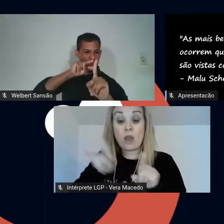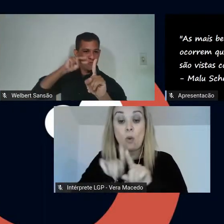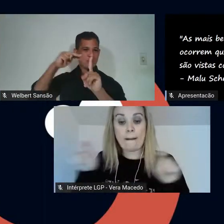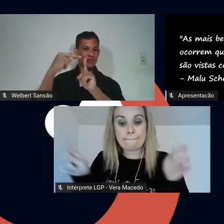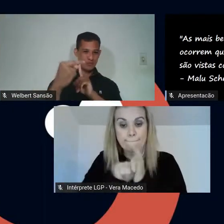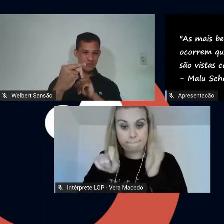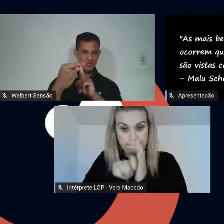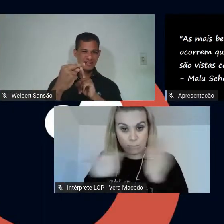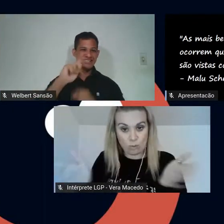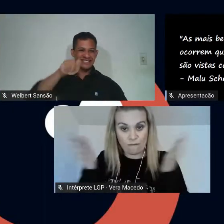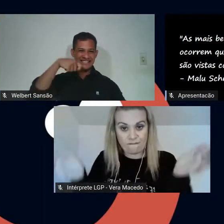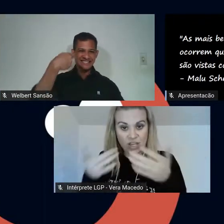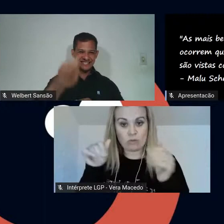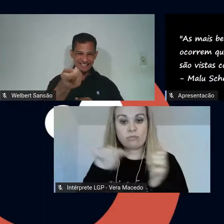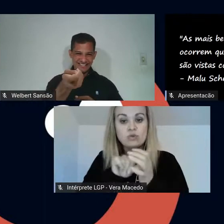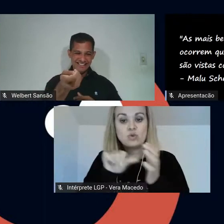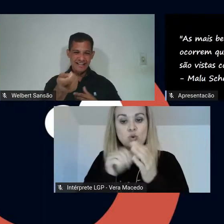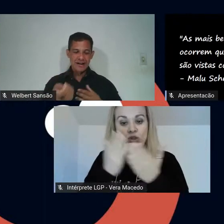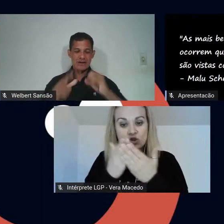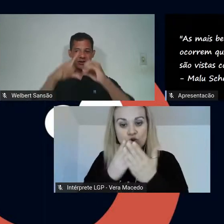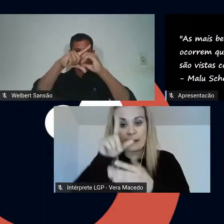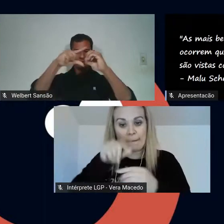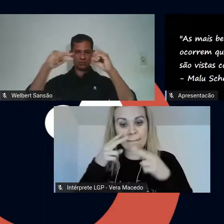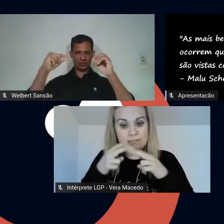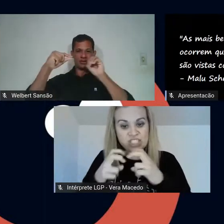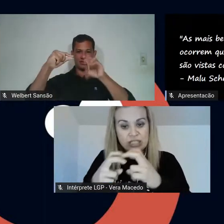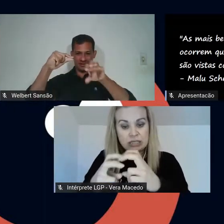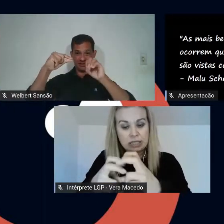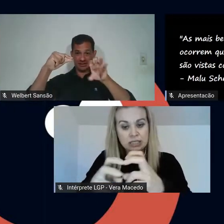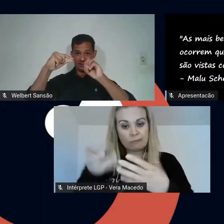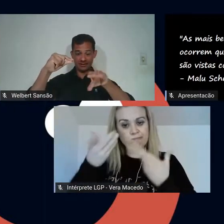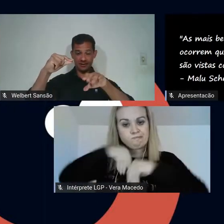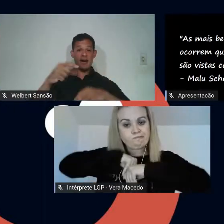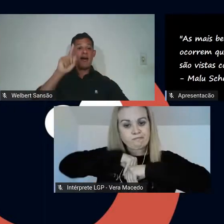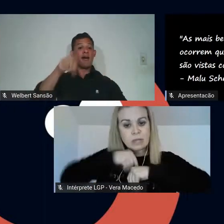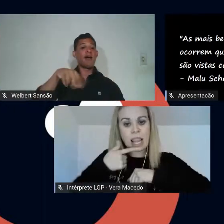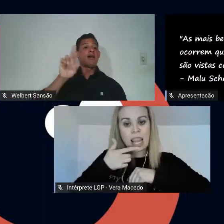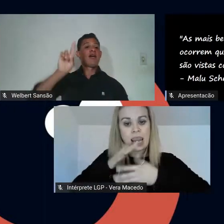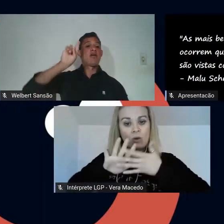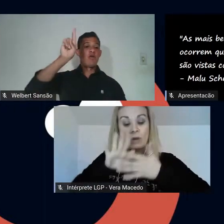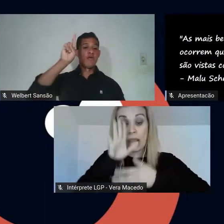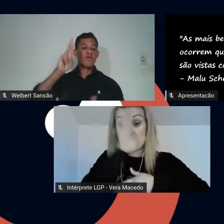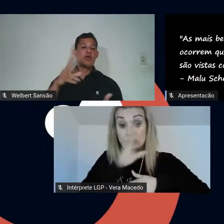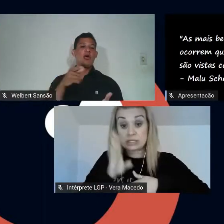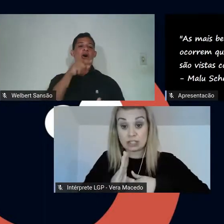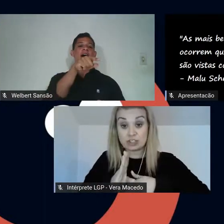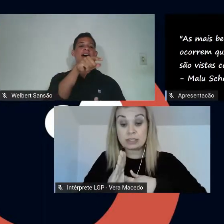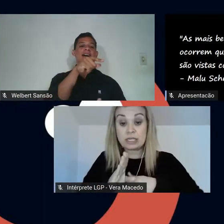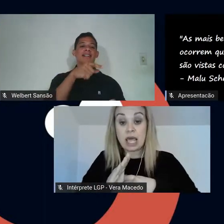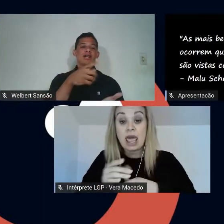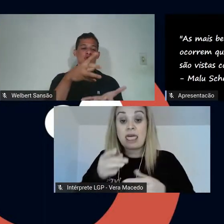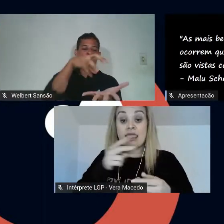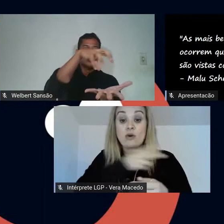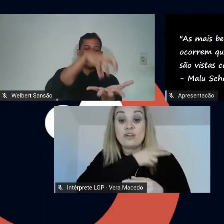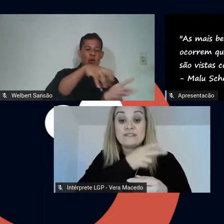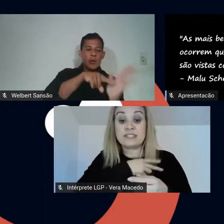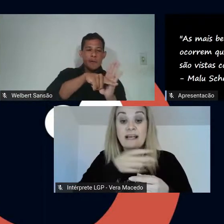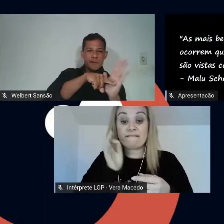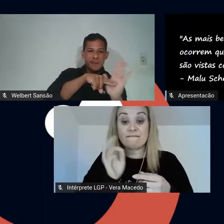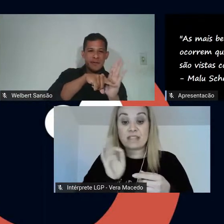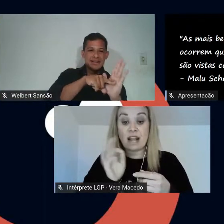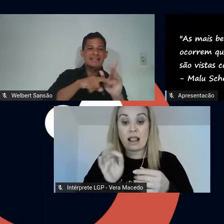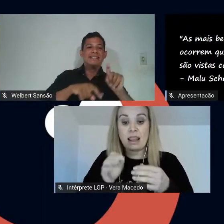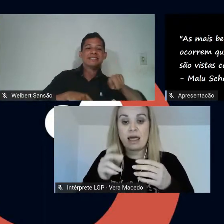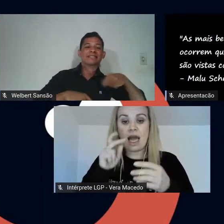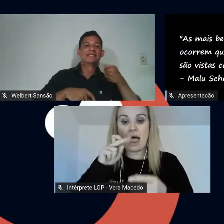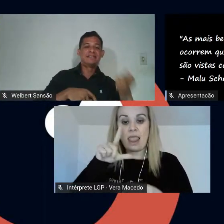promovido pelo Núcleo de Estudos e Pesquisas em Interiorização da Língua de Sinais da Universidade Federal de